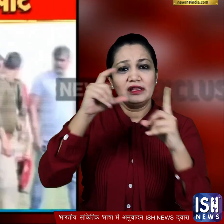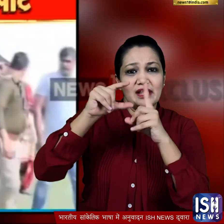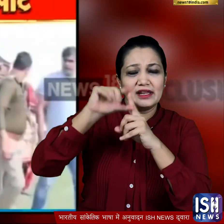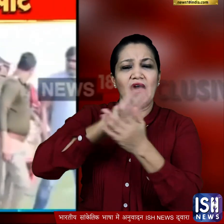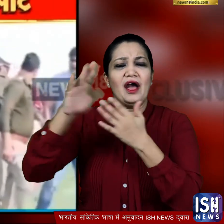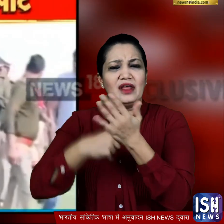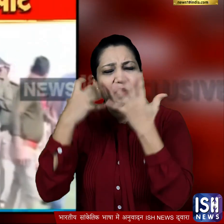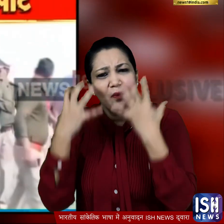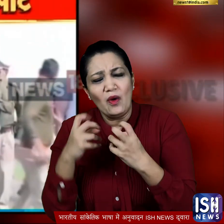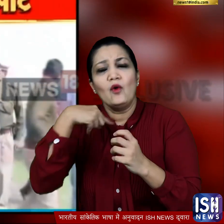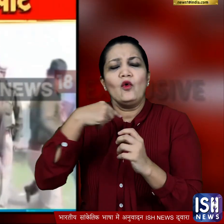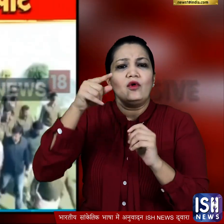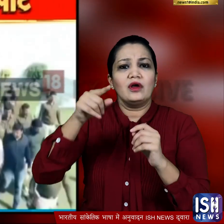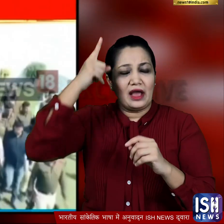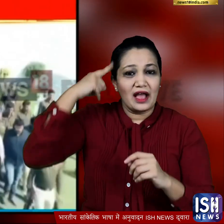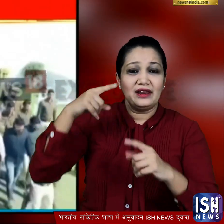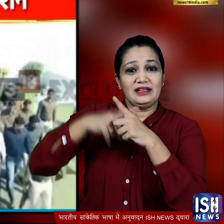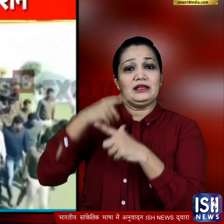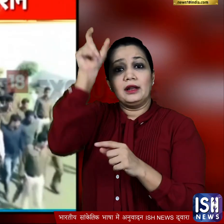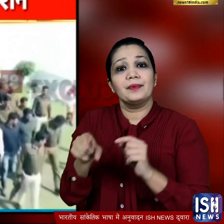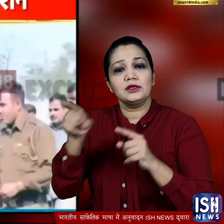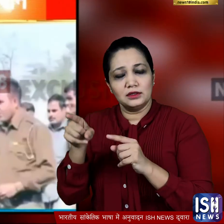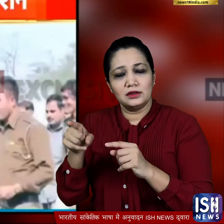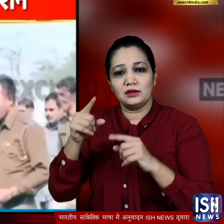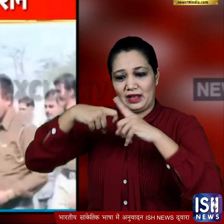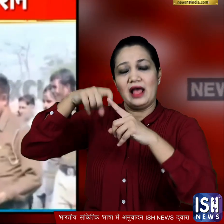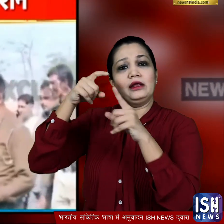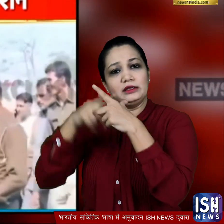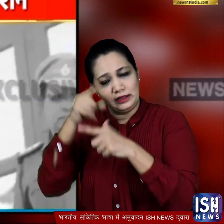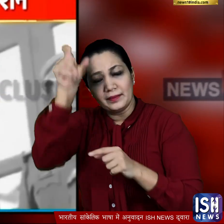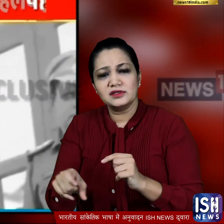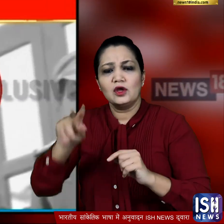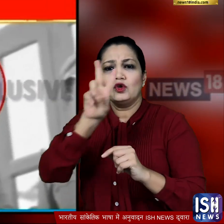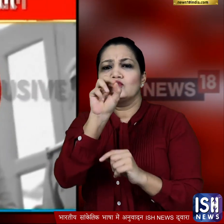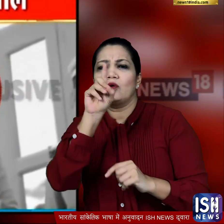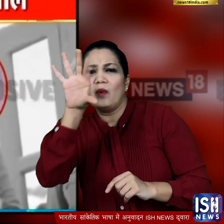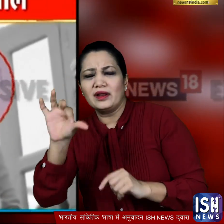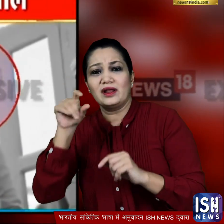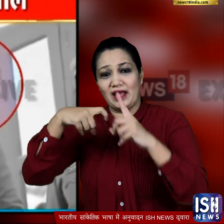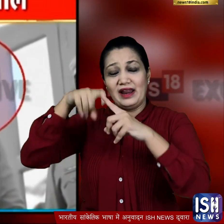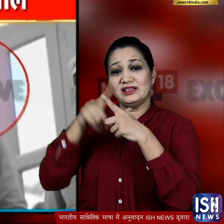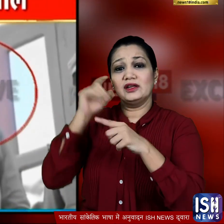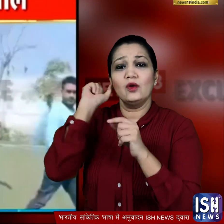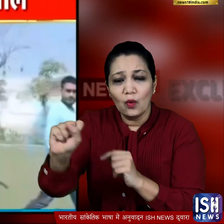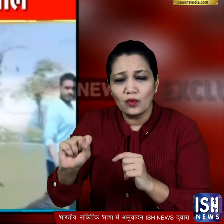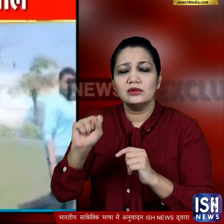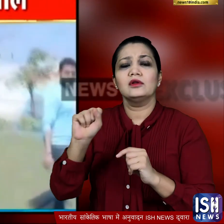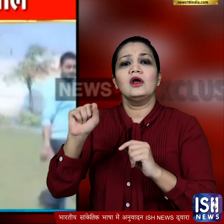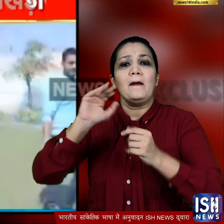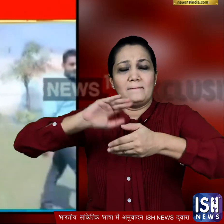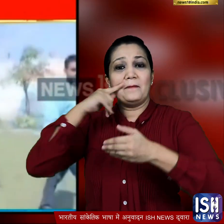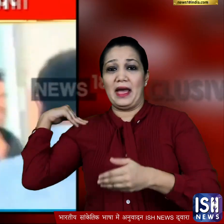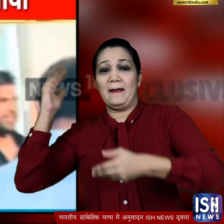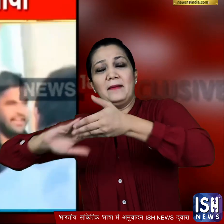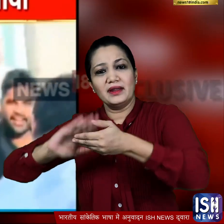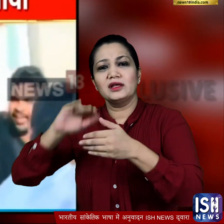जिनमें दिल्ली और हरियाणा का मोस्ट वांटेड गैंगस्टर काला जठेड़ी भी शामिल है। सामने आया वीडियो 2019 में हुई गैंगस्टर काला जठेड़ी के भाई की